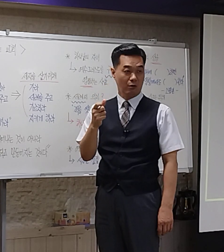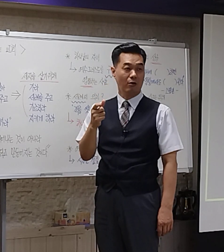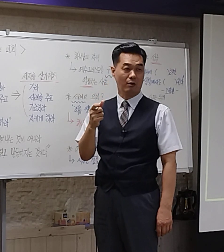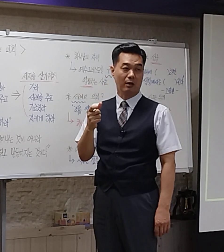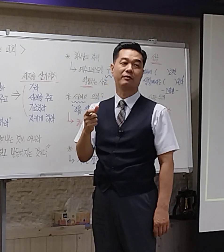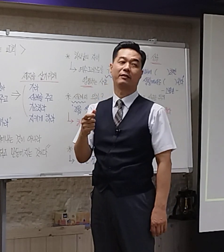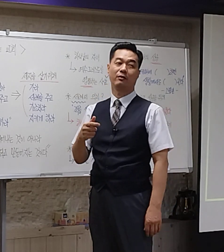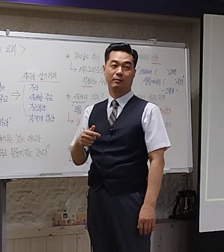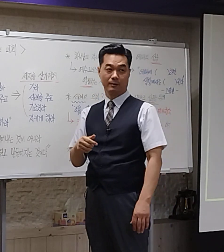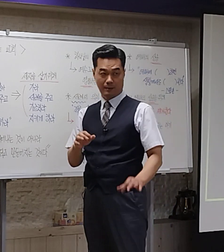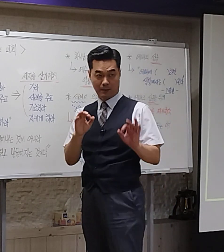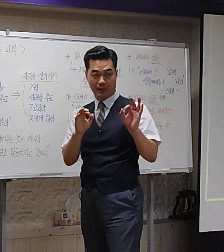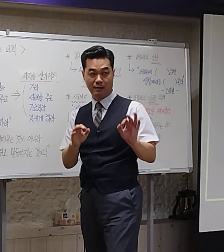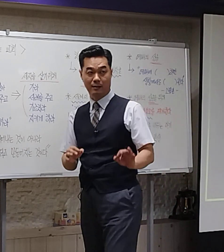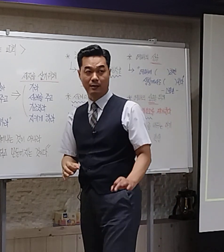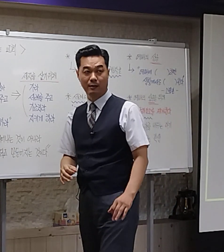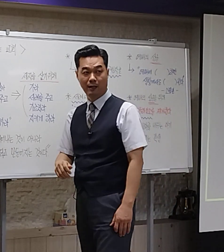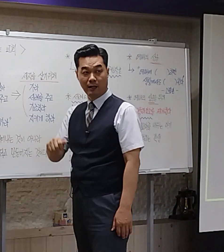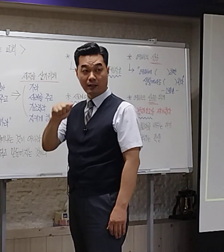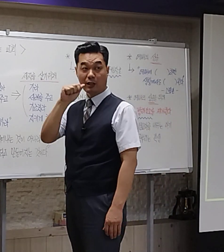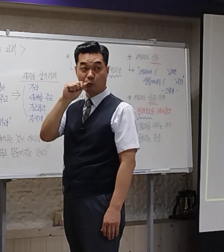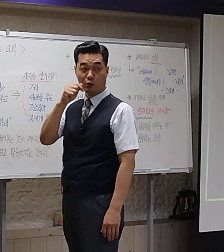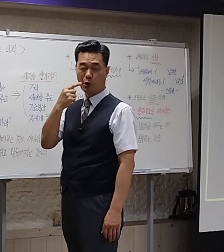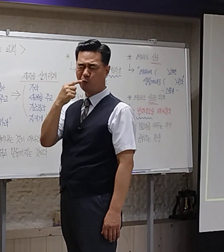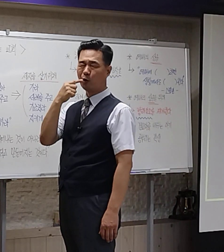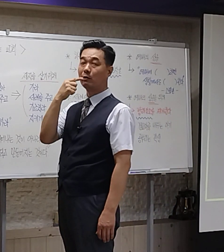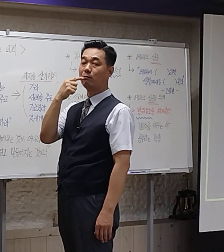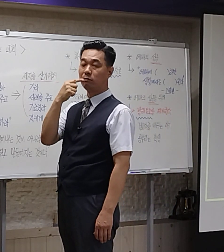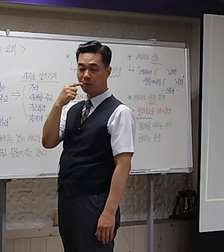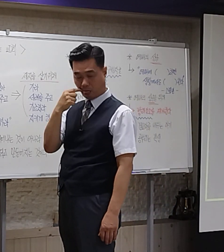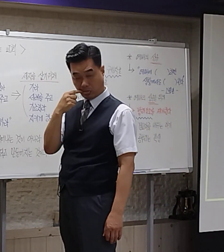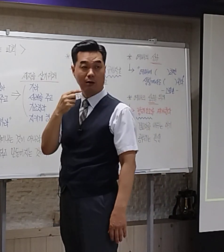졸려서. 알았어요. 봐야지. 사탕 물고도 뿌렸다고.